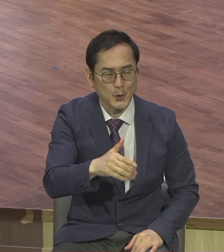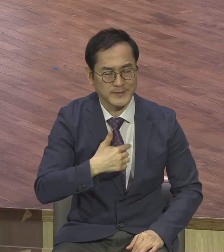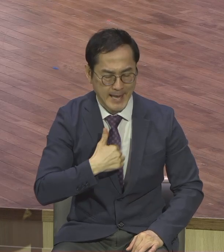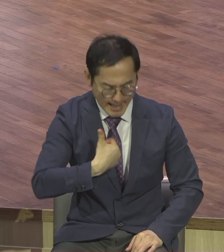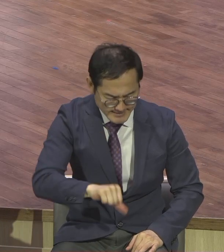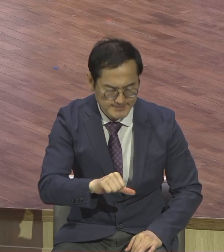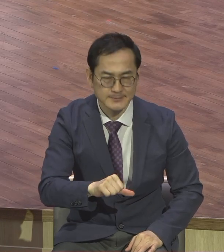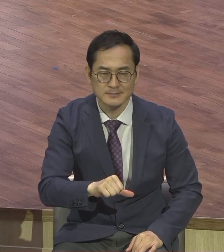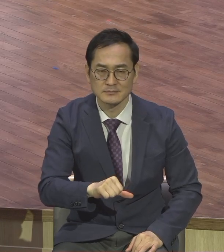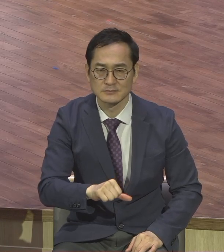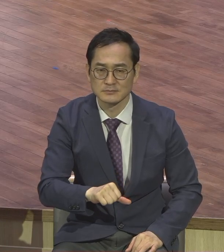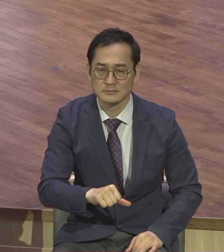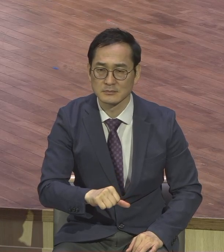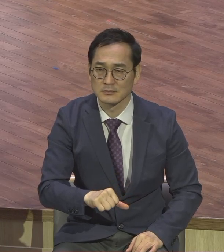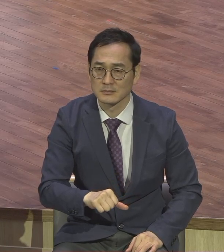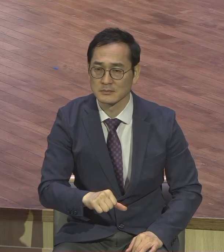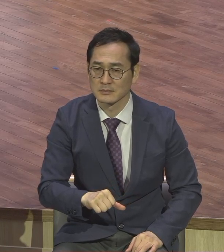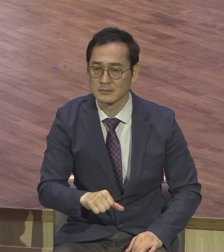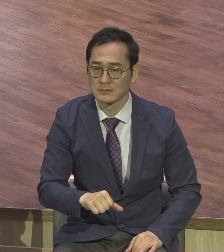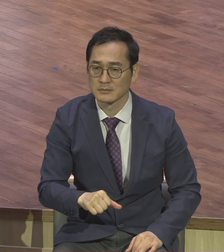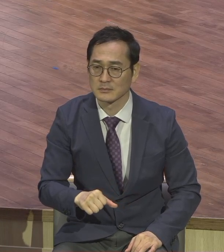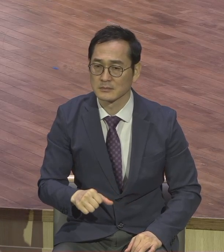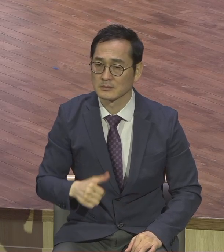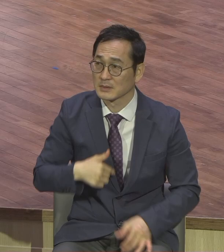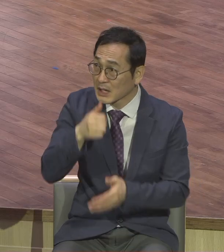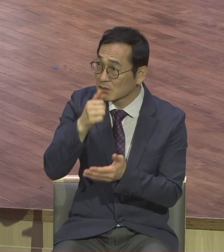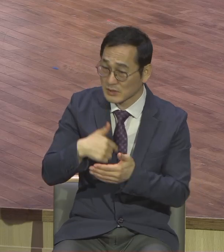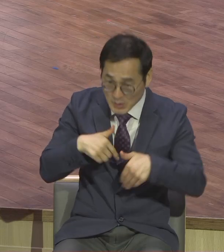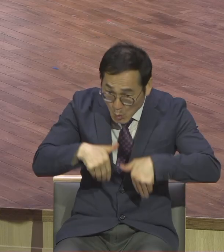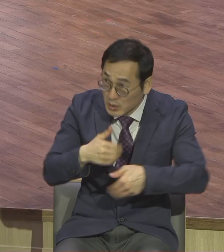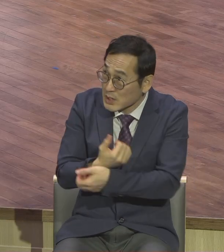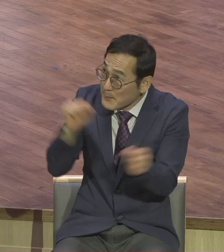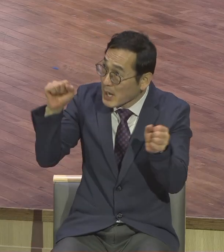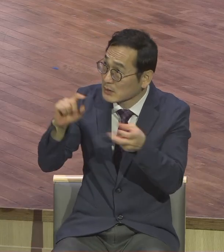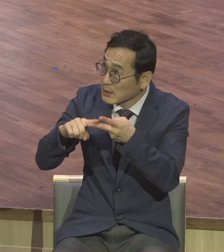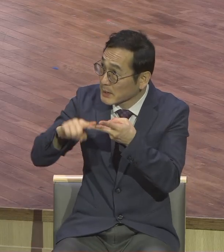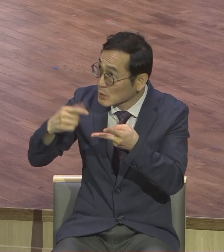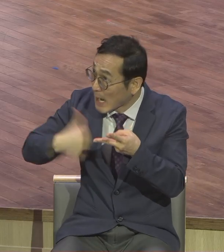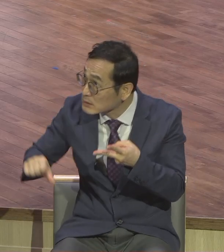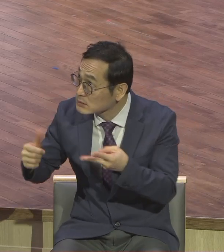죄에서 자유하게 하신 것만도 고마운데 우리를 뭐라고, 하나님의 아들이라.